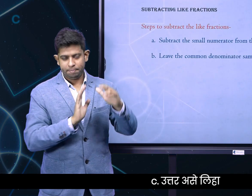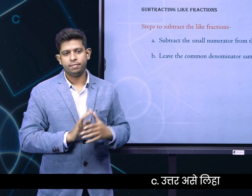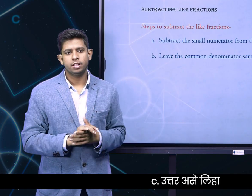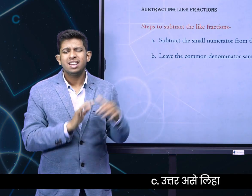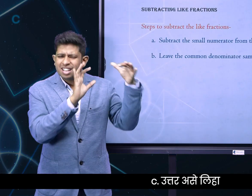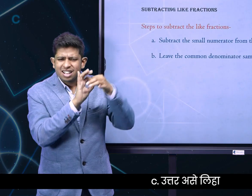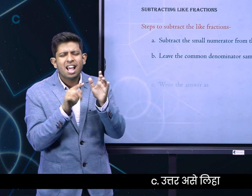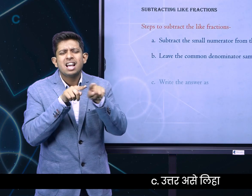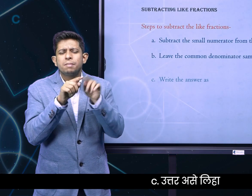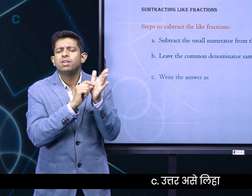उत्तर असे लिहा.